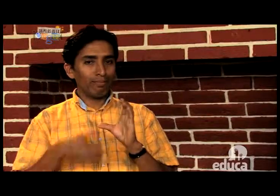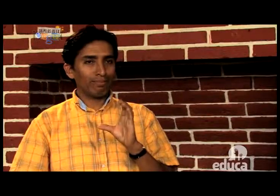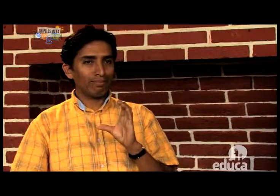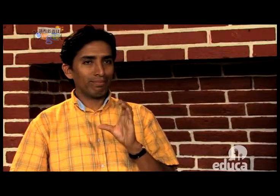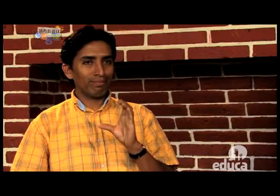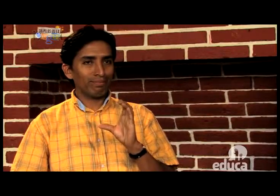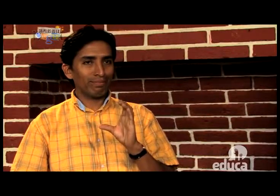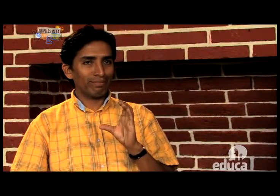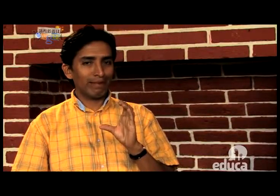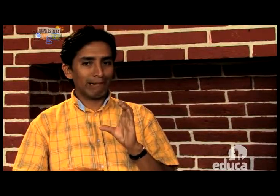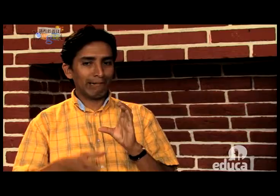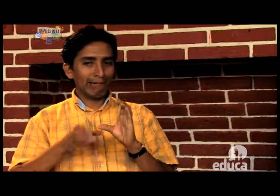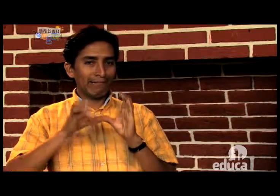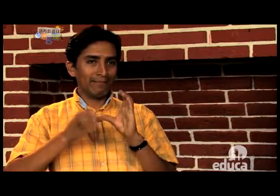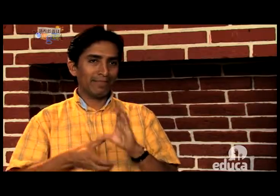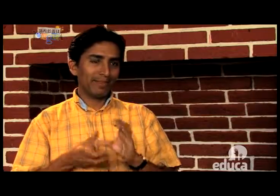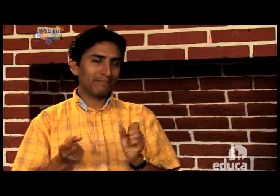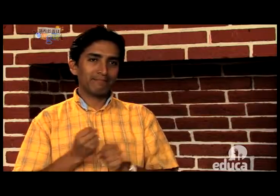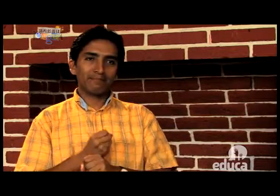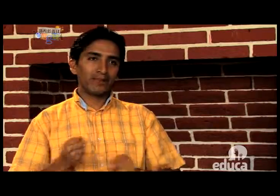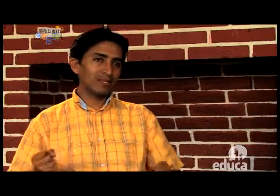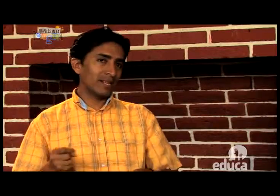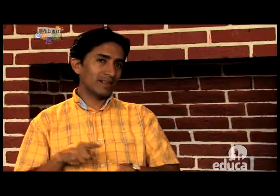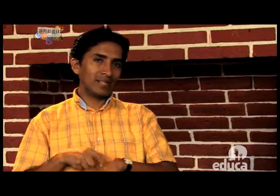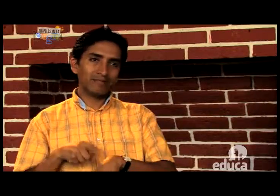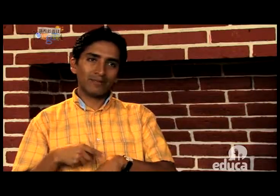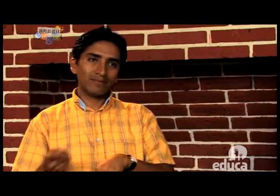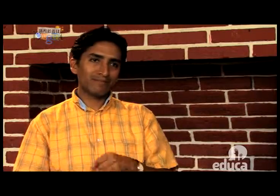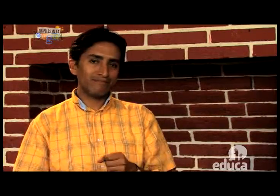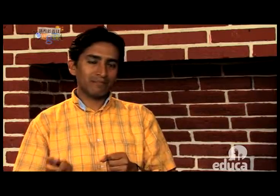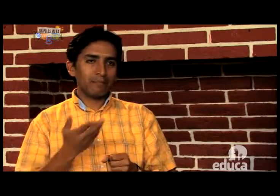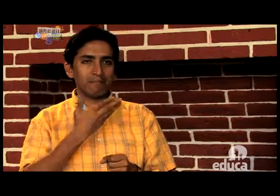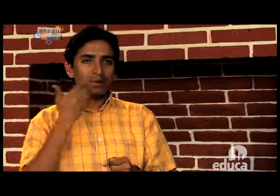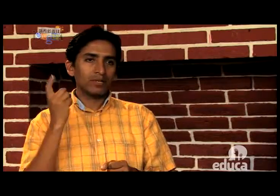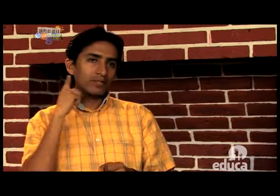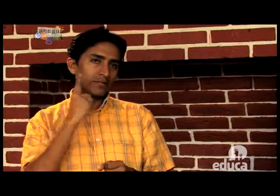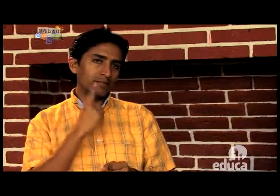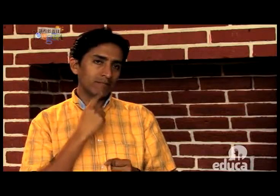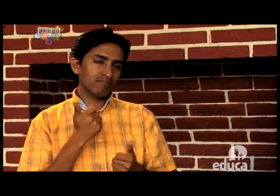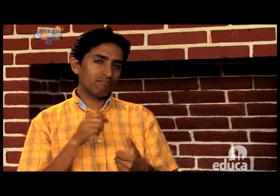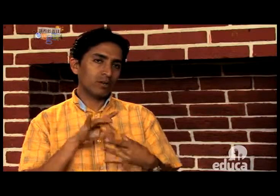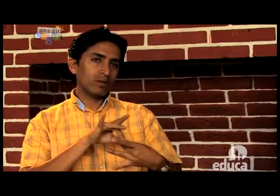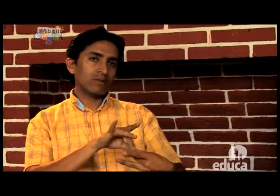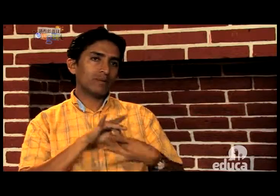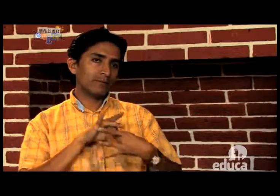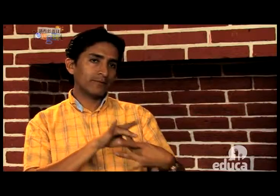distorsiona. Entonces es mejor pasar más tiempo con el grupo de compañeros sordos.